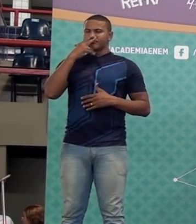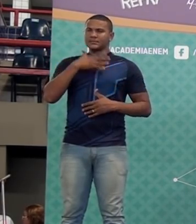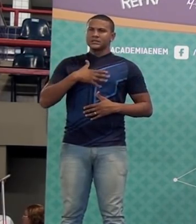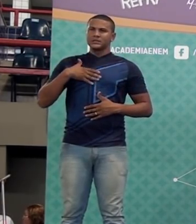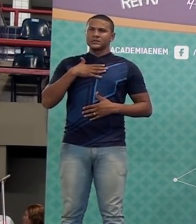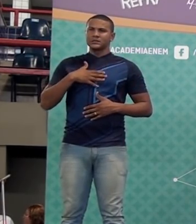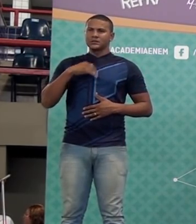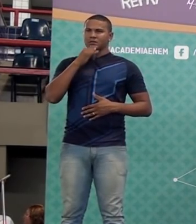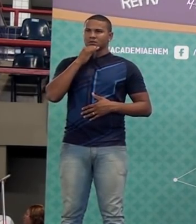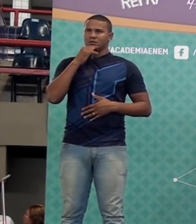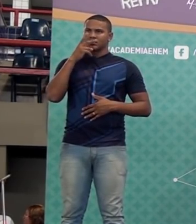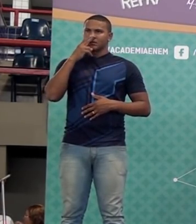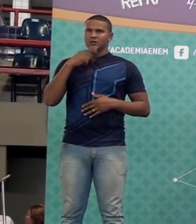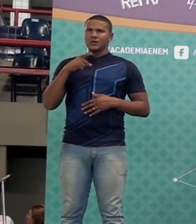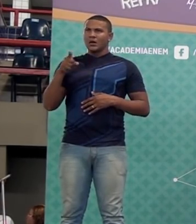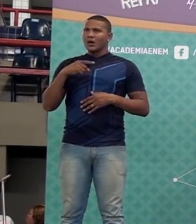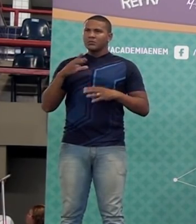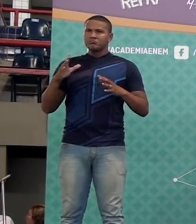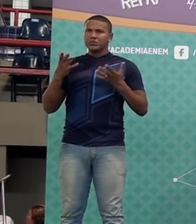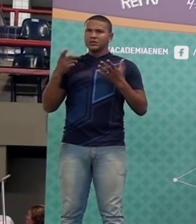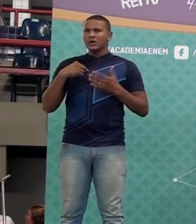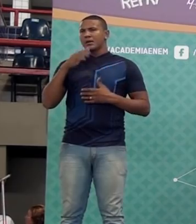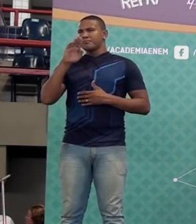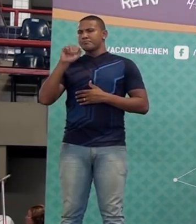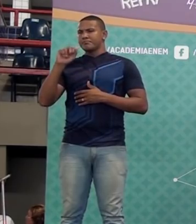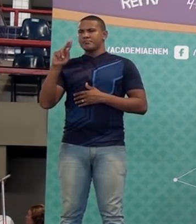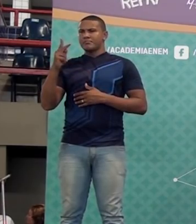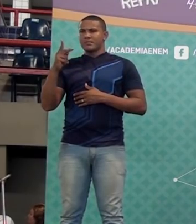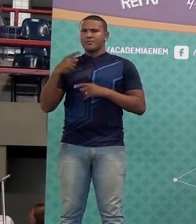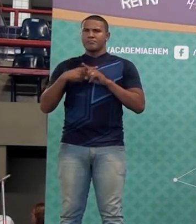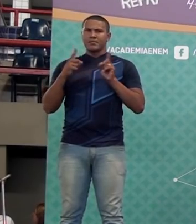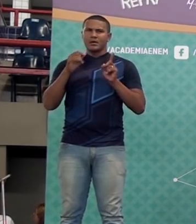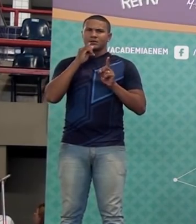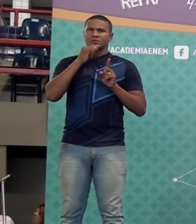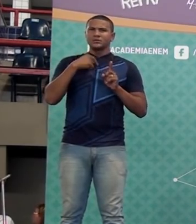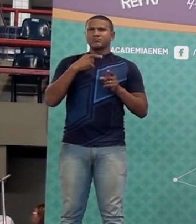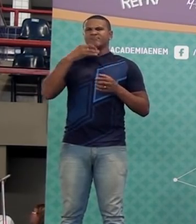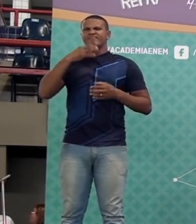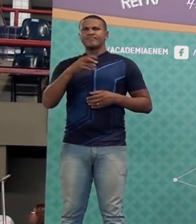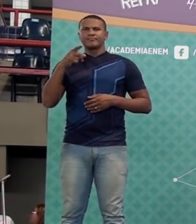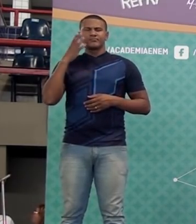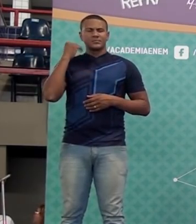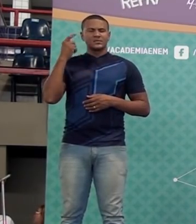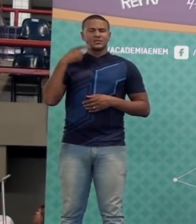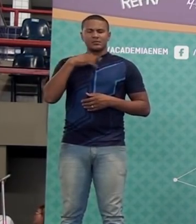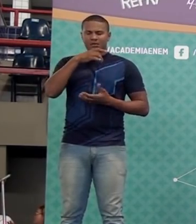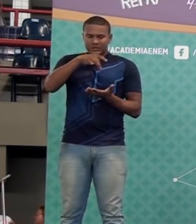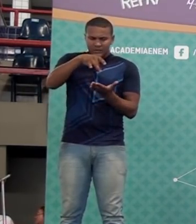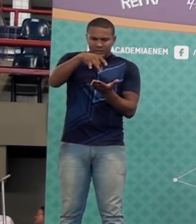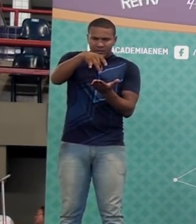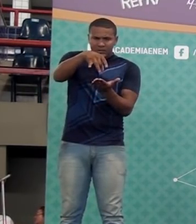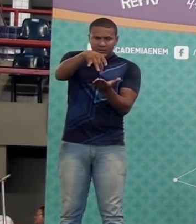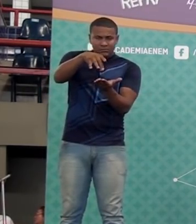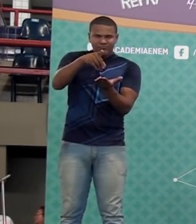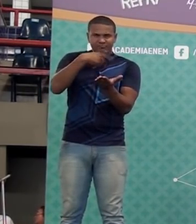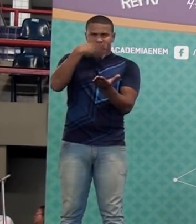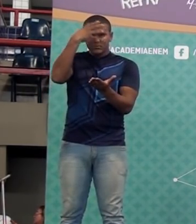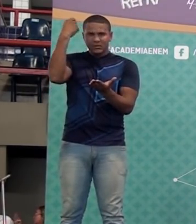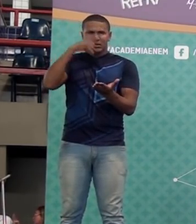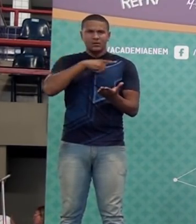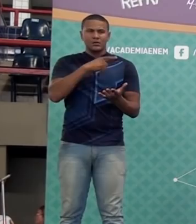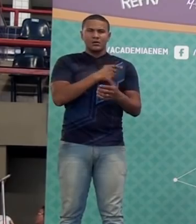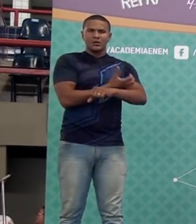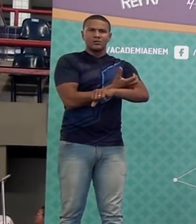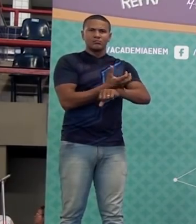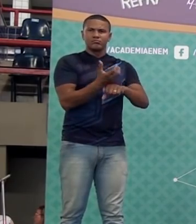cravo para mim, já murcharam tua festa pá, mas certamente esqueceram uma semente em algum canto de jardim, sei que há léguas a nos